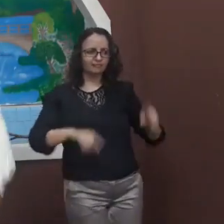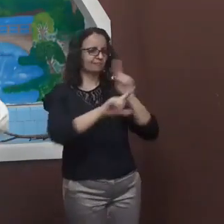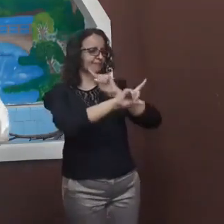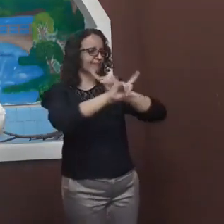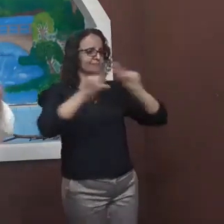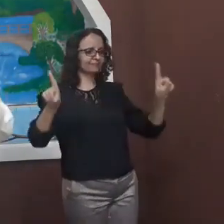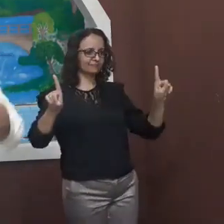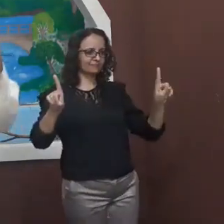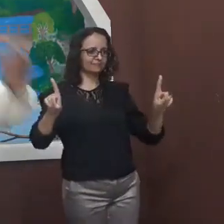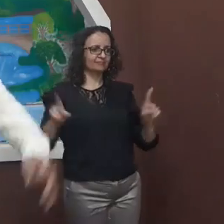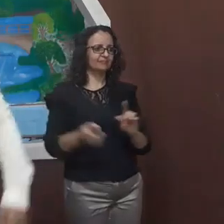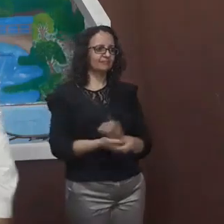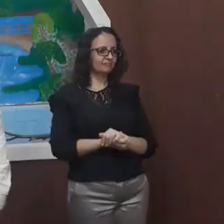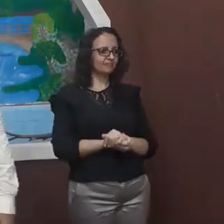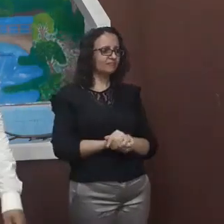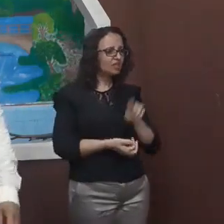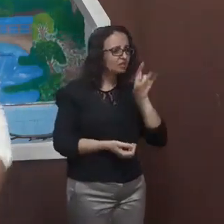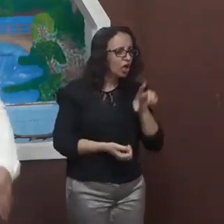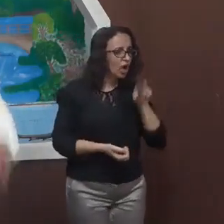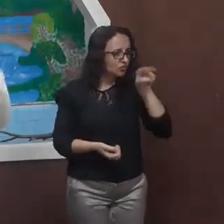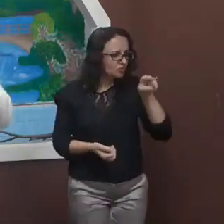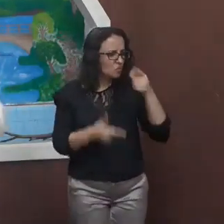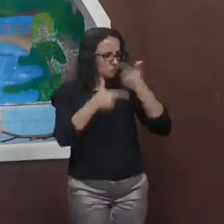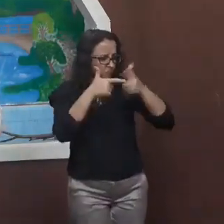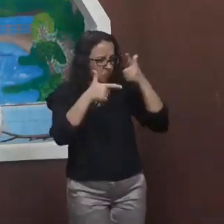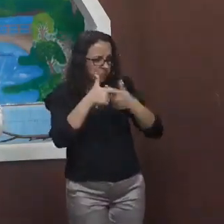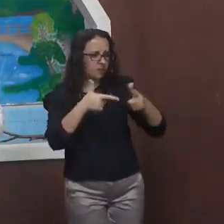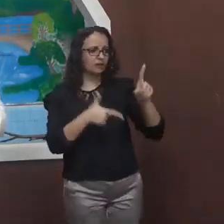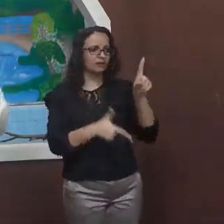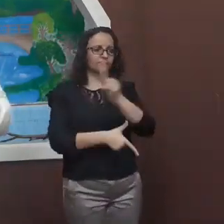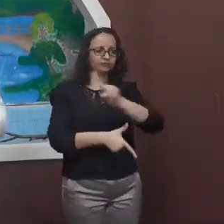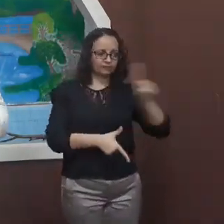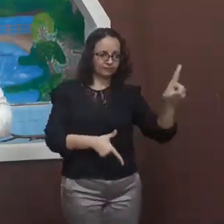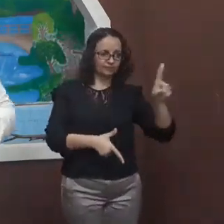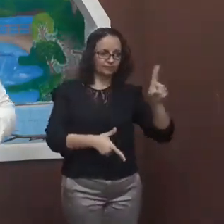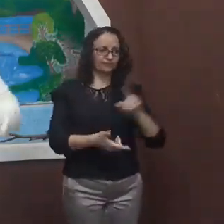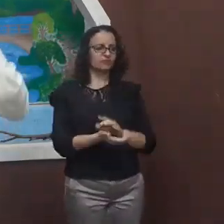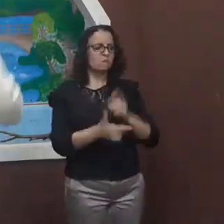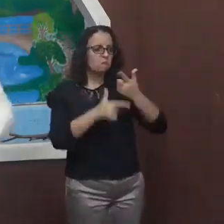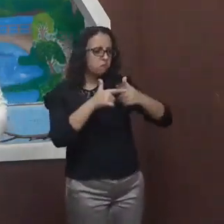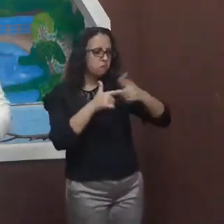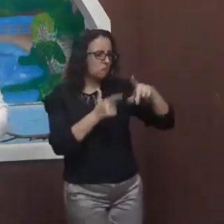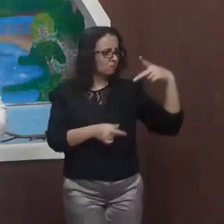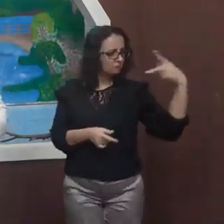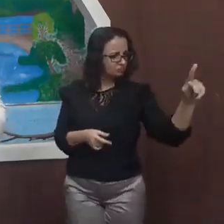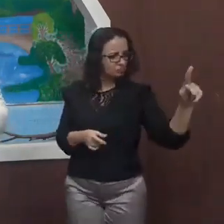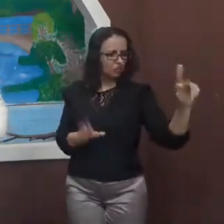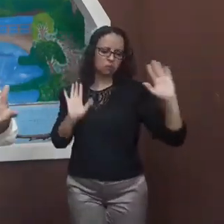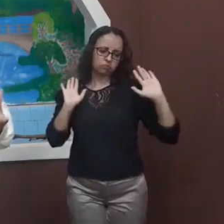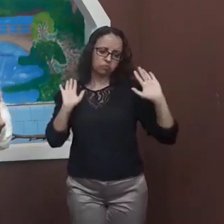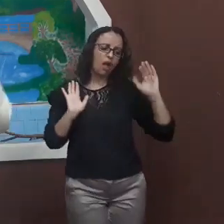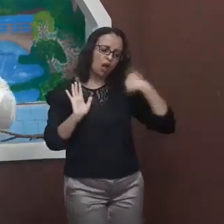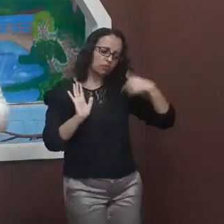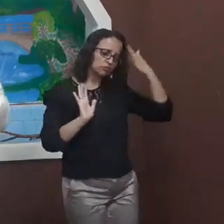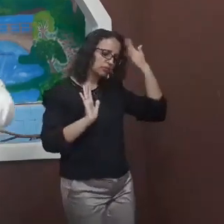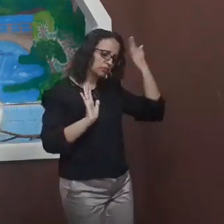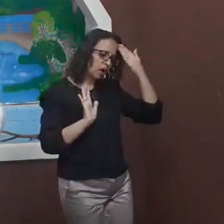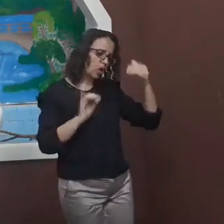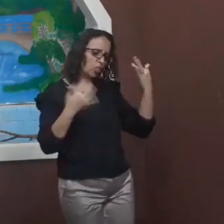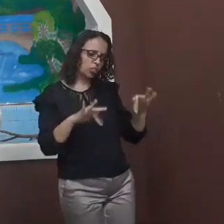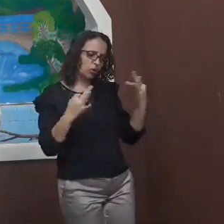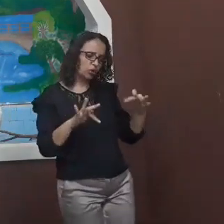Você acha só que você tem problema na família? Eu sei que o seu problema é o seu problema e aí você sofre por ele. É uma realidade, minha dor